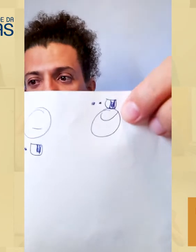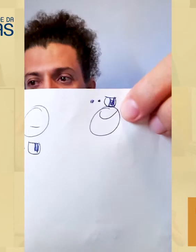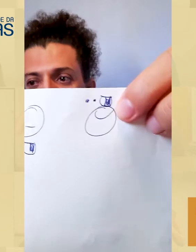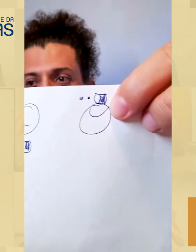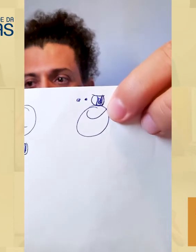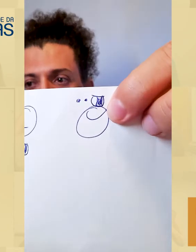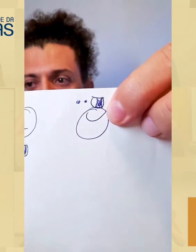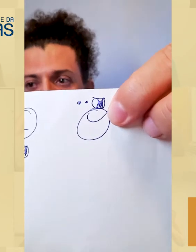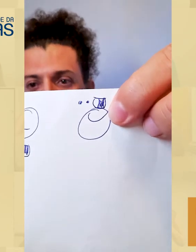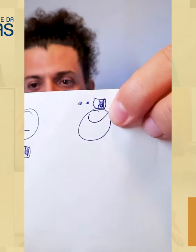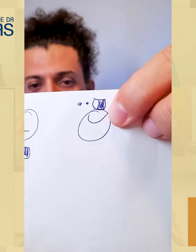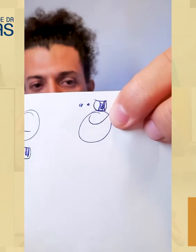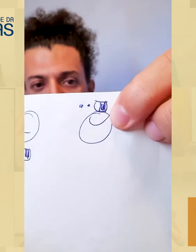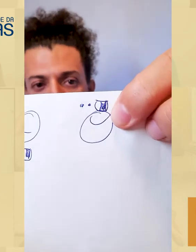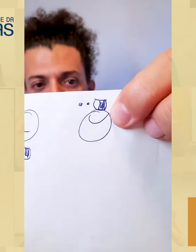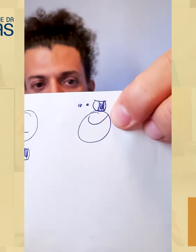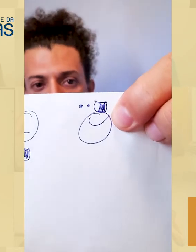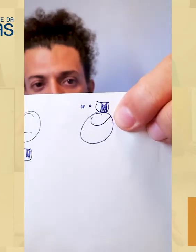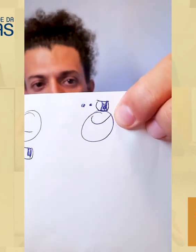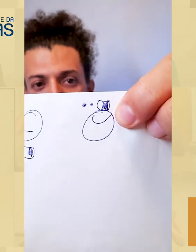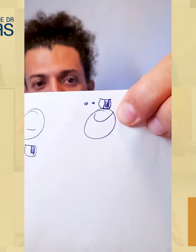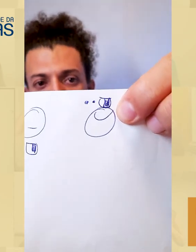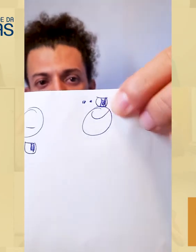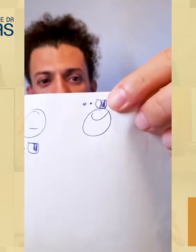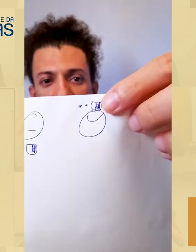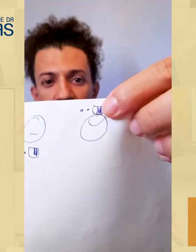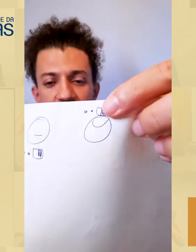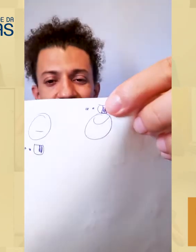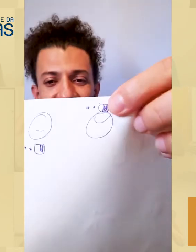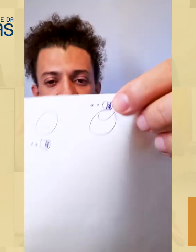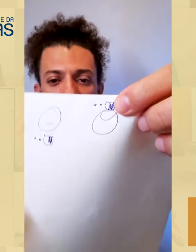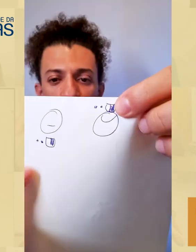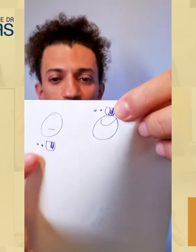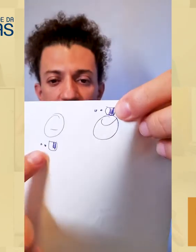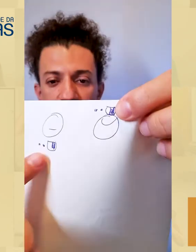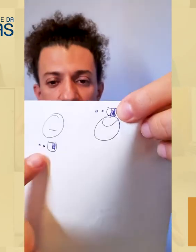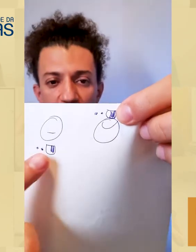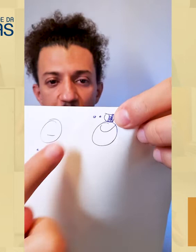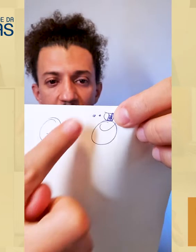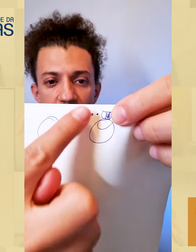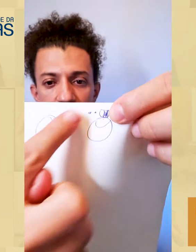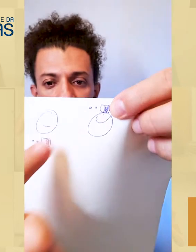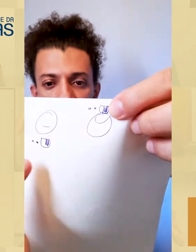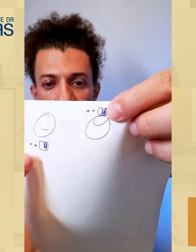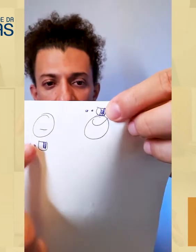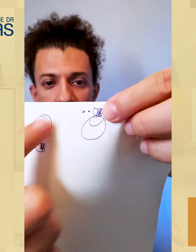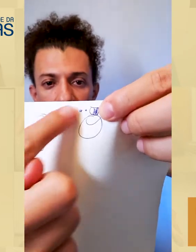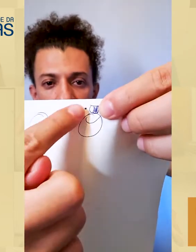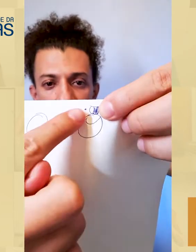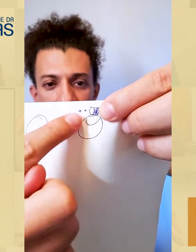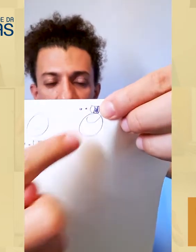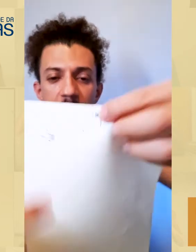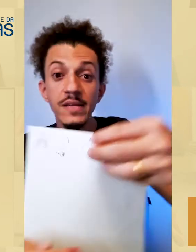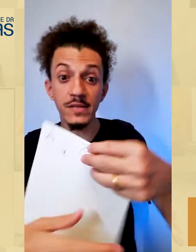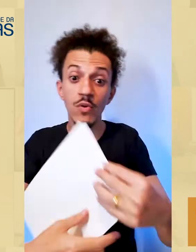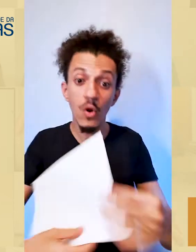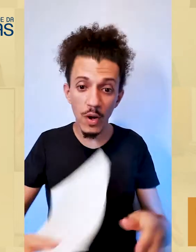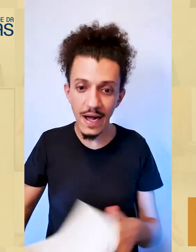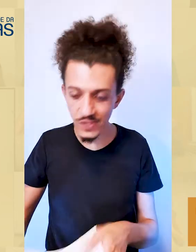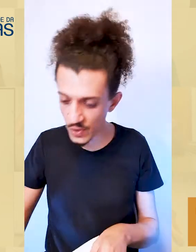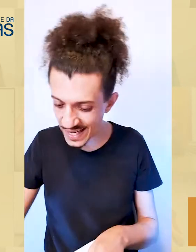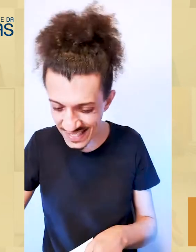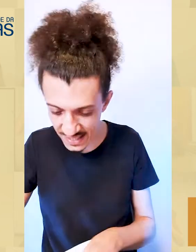em frente à testa. Percebe? Exatamente o mesmo movimento, porém